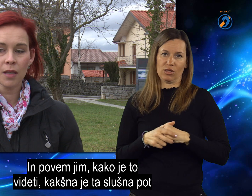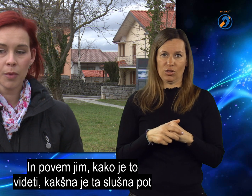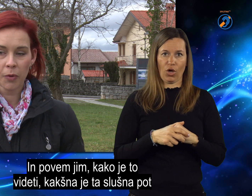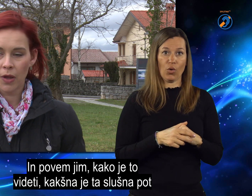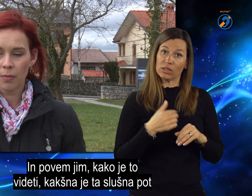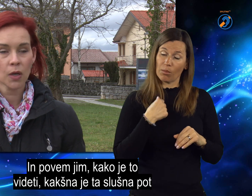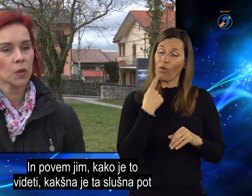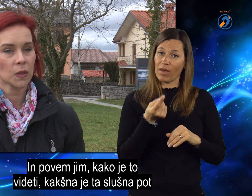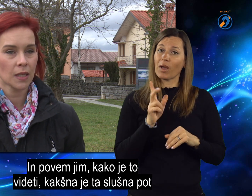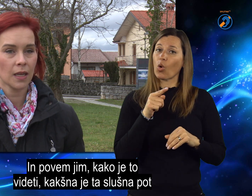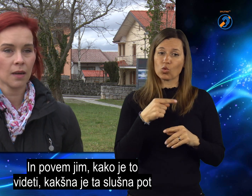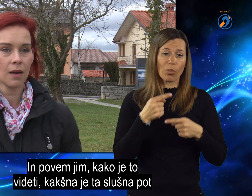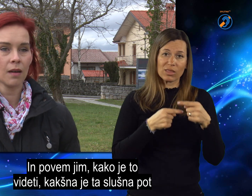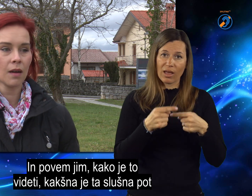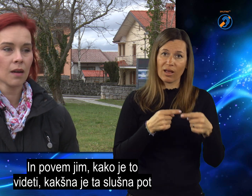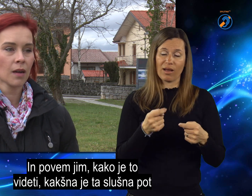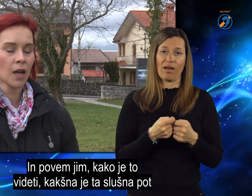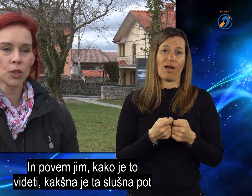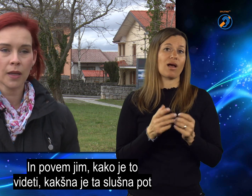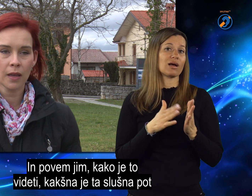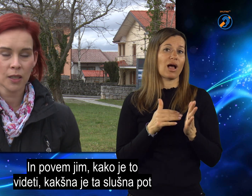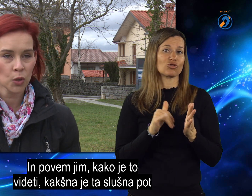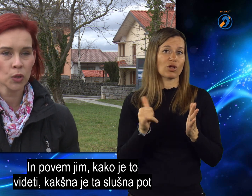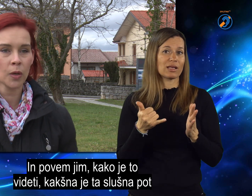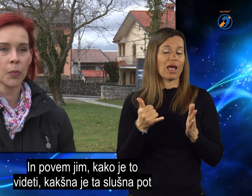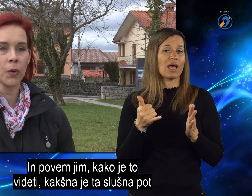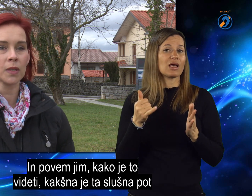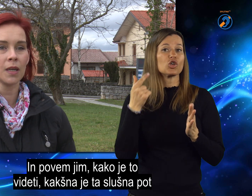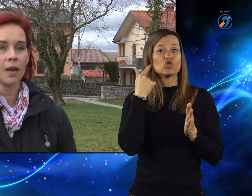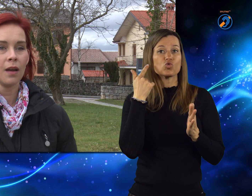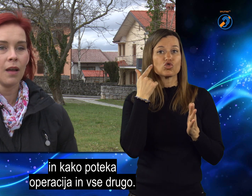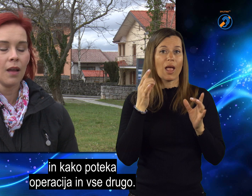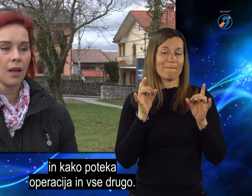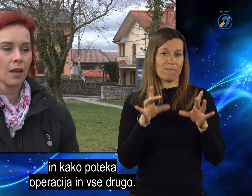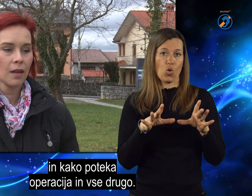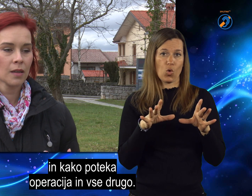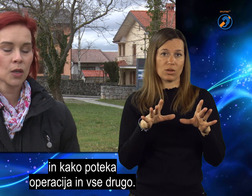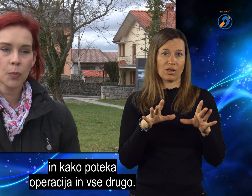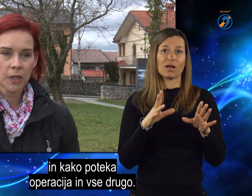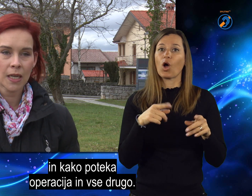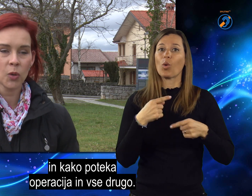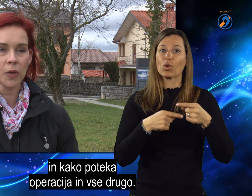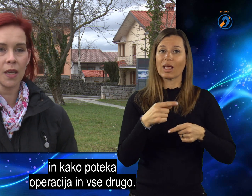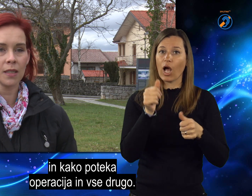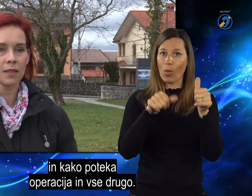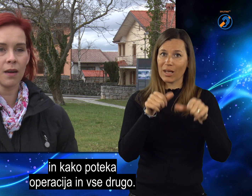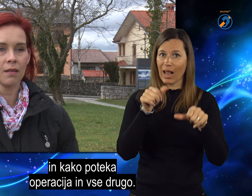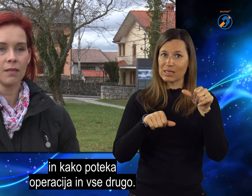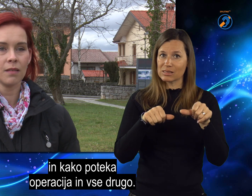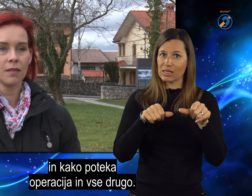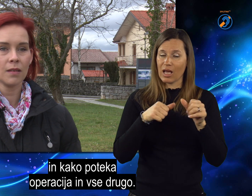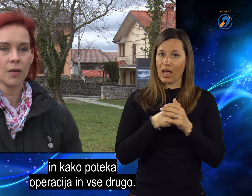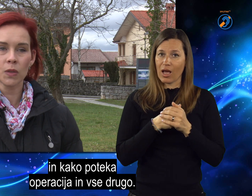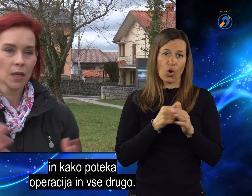In jim povem, kako to izgleda, kakšna je ta služna pot in kako poteka